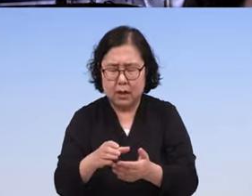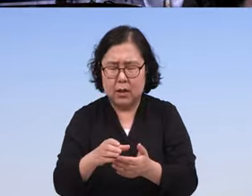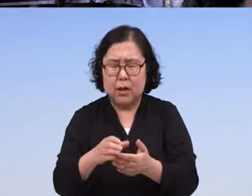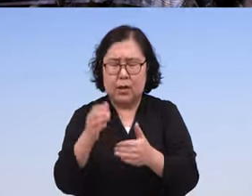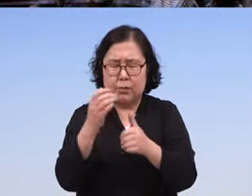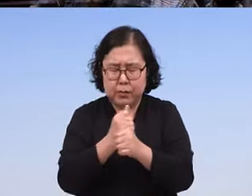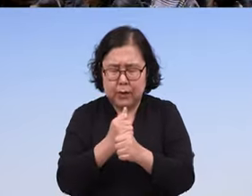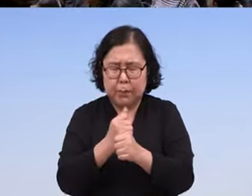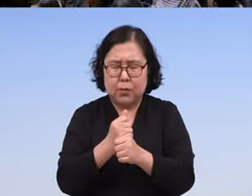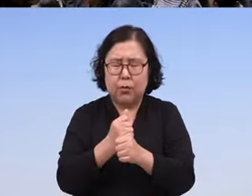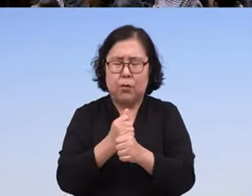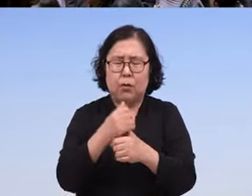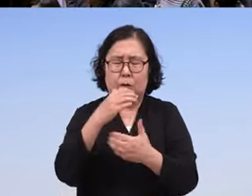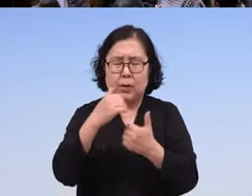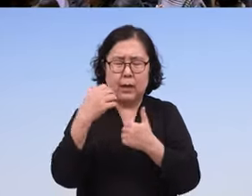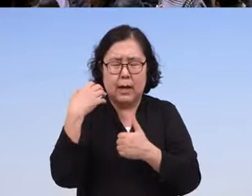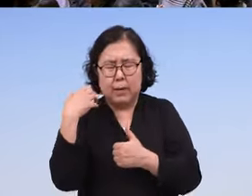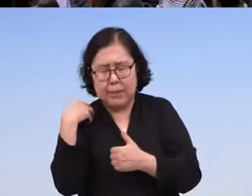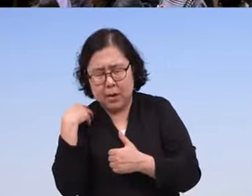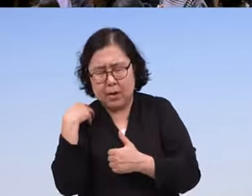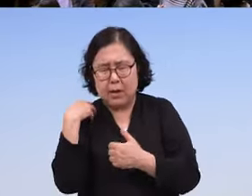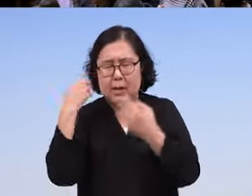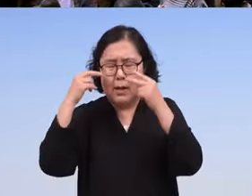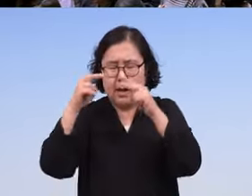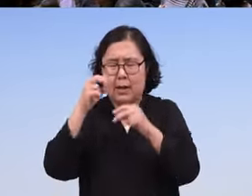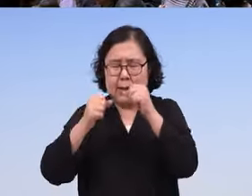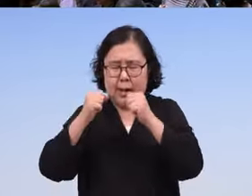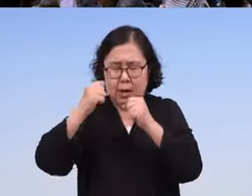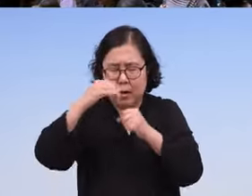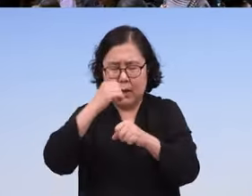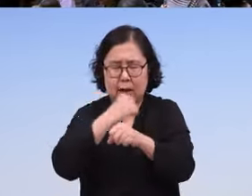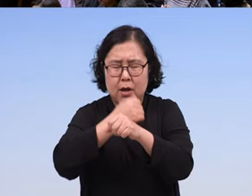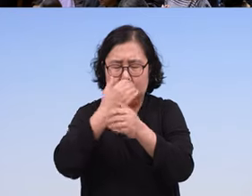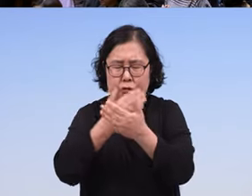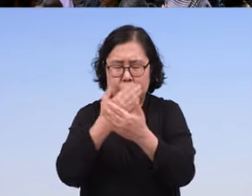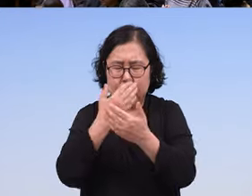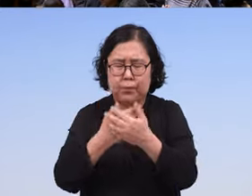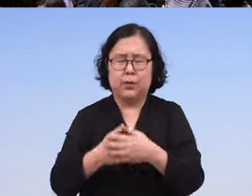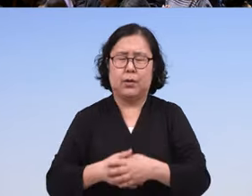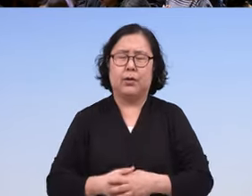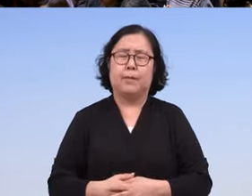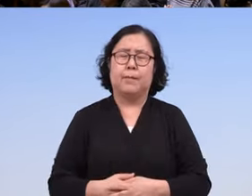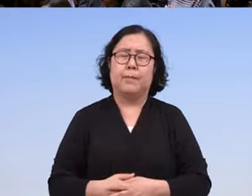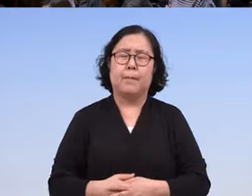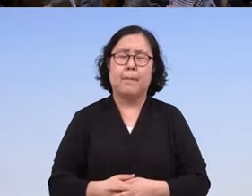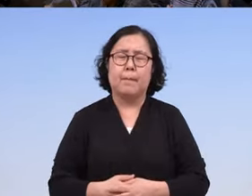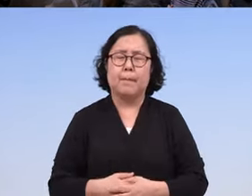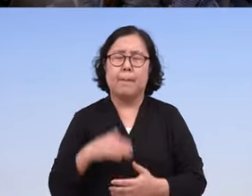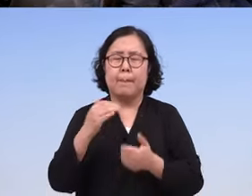십자가를 인도하여 주시옵소서. 사명을 향해 달려가게 하여 주시옵소서.